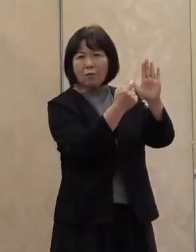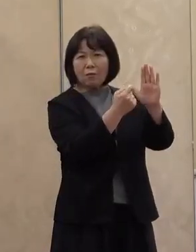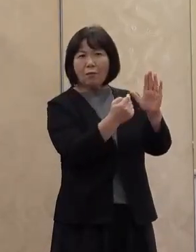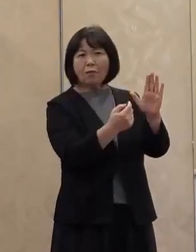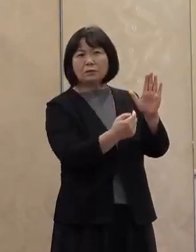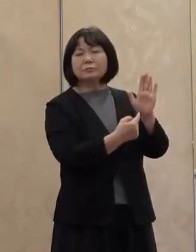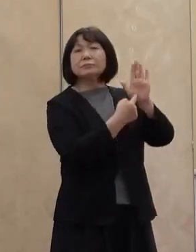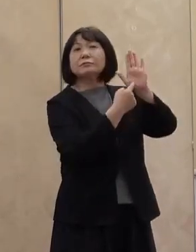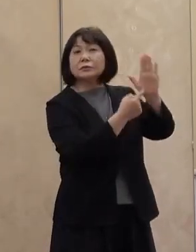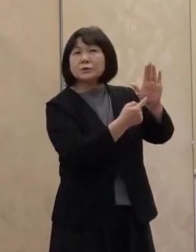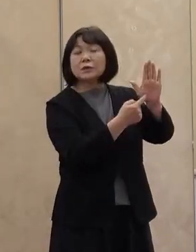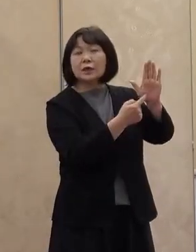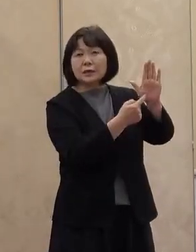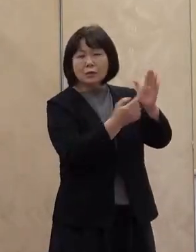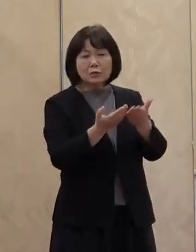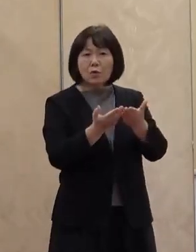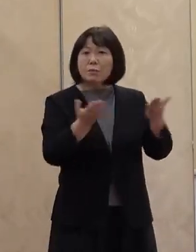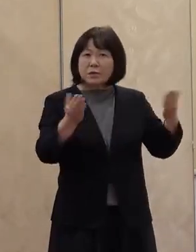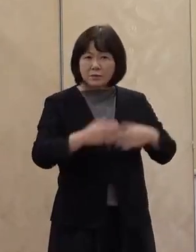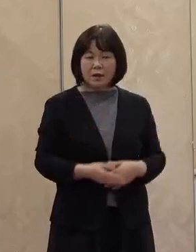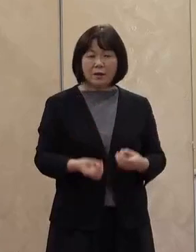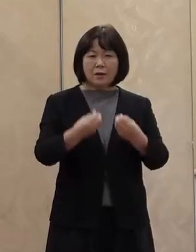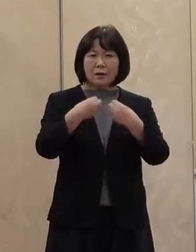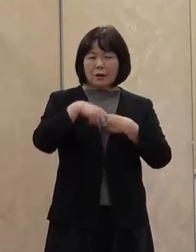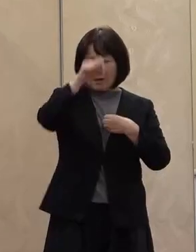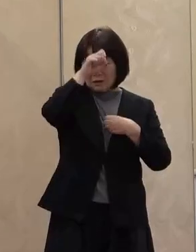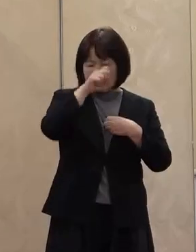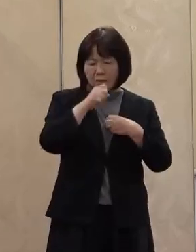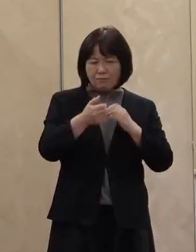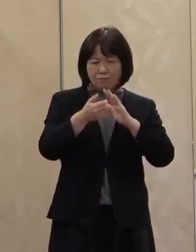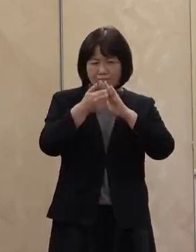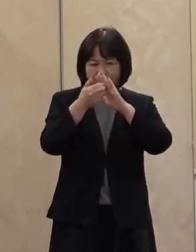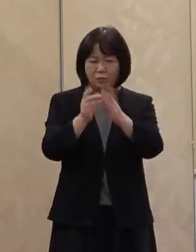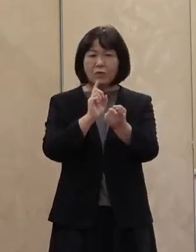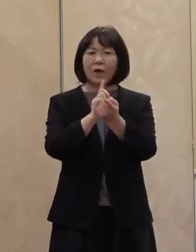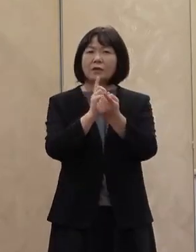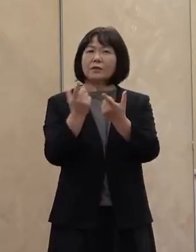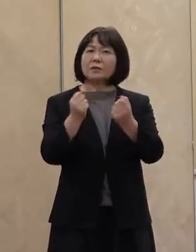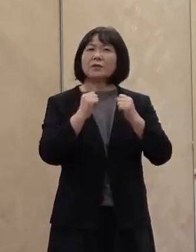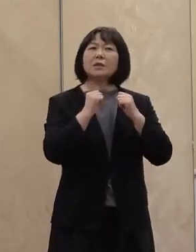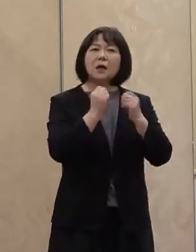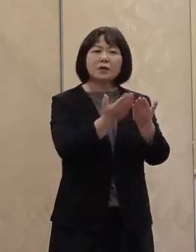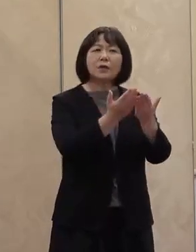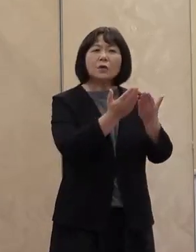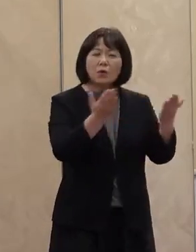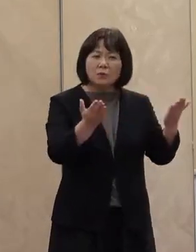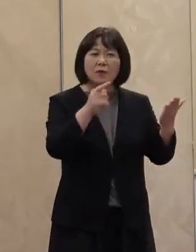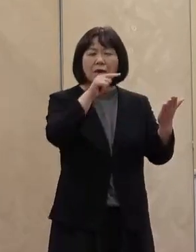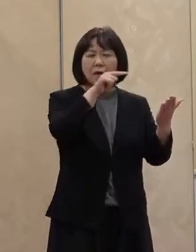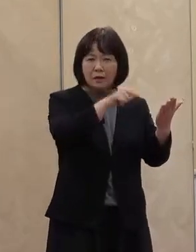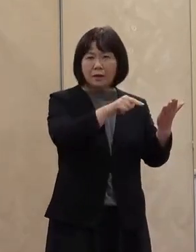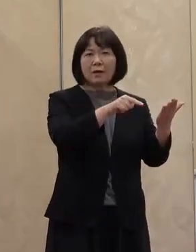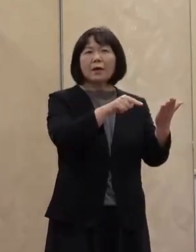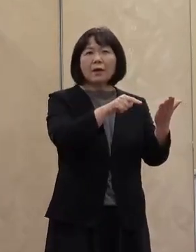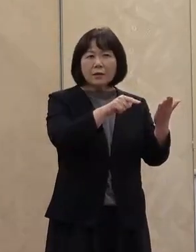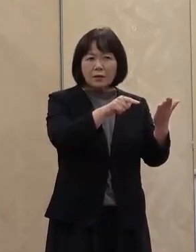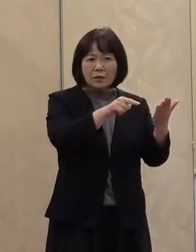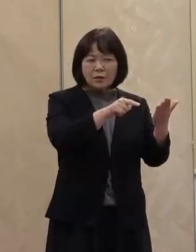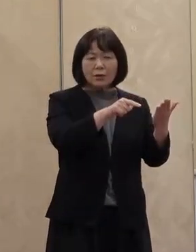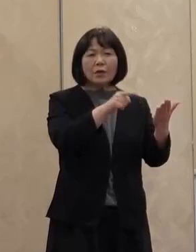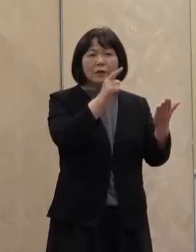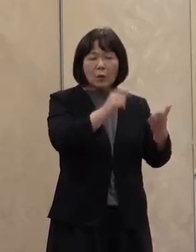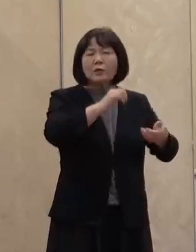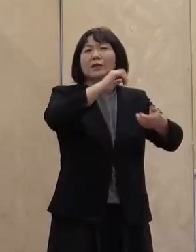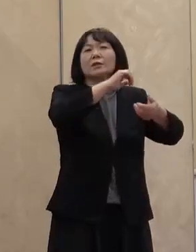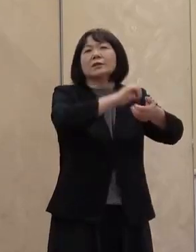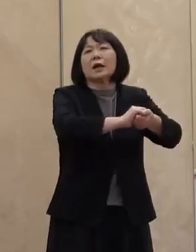掲出して、そして感染症対策を一生懸命やるというところを宣言してくれた飲食店に限